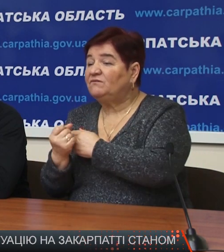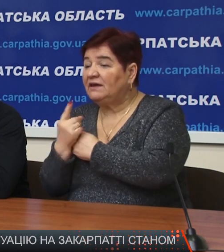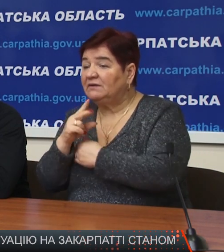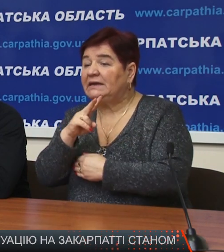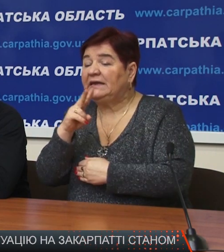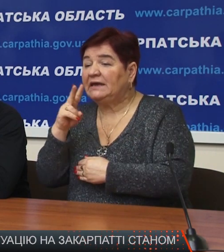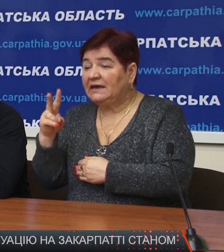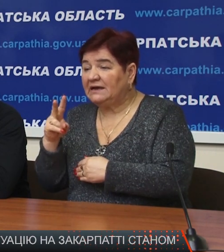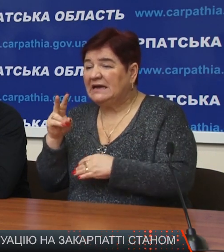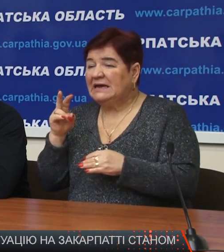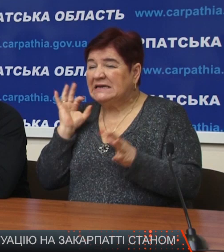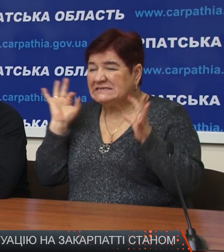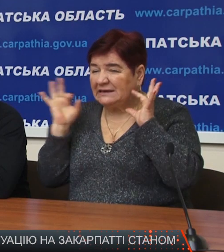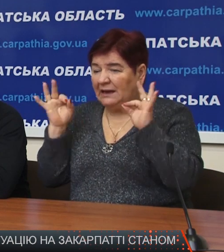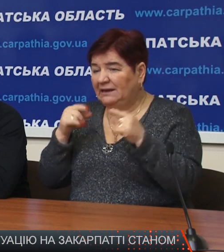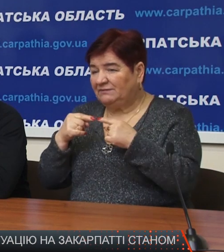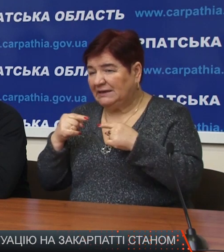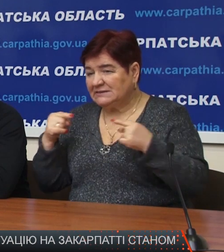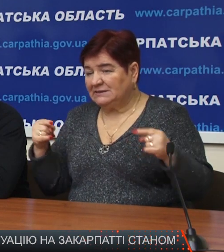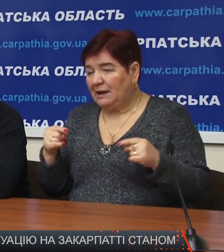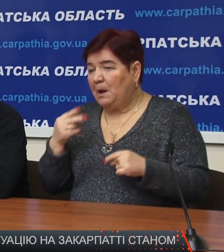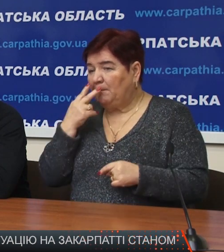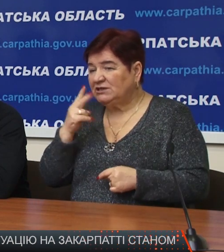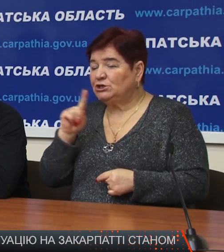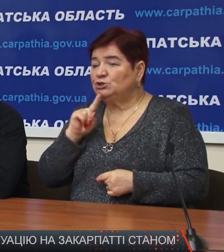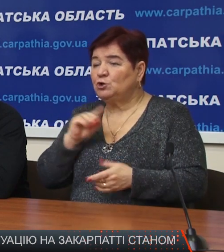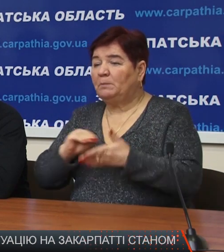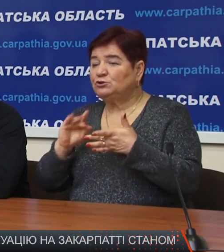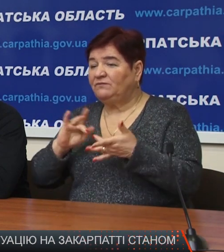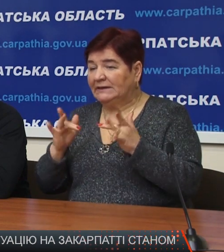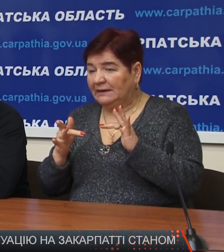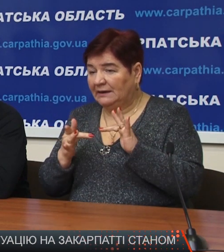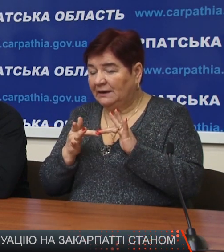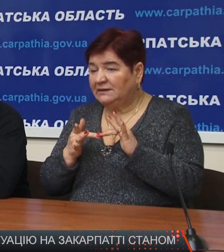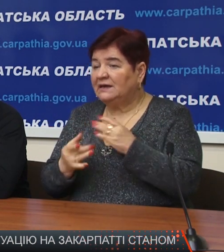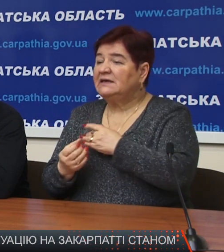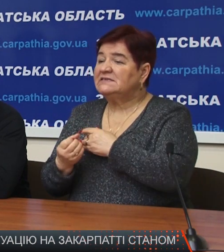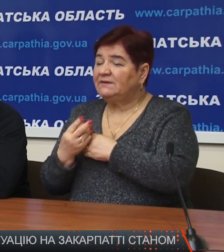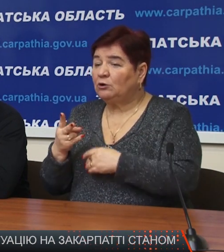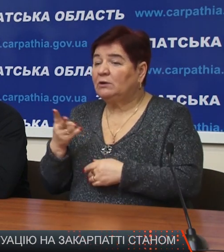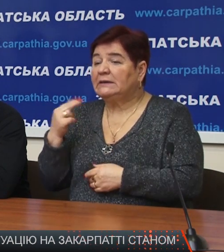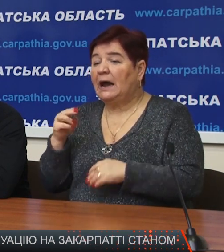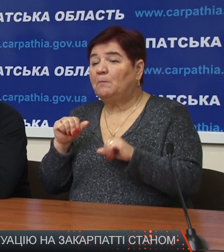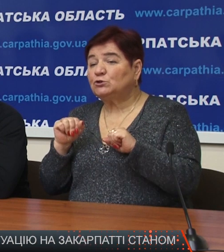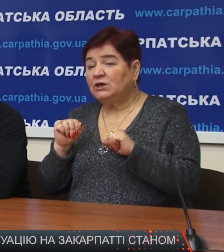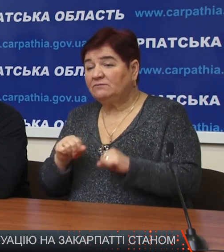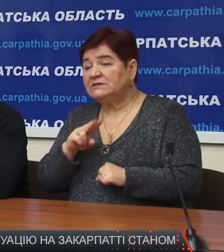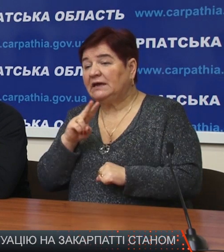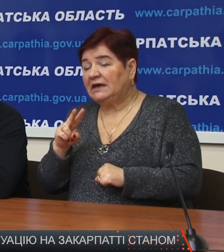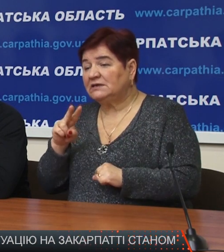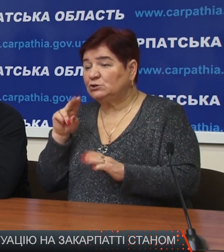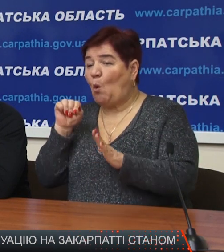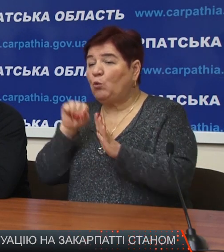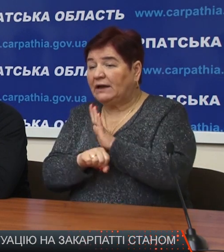якихось предметів, там сигналів різних, ви бачили, що зараз пишуть в інтернеті, для того, це такі ставлять мітки для можливого там нанесення якихось ударів.